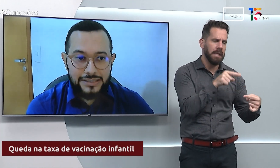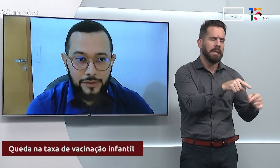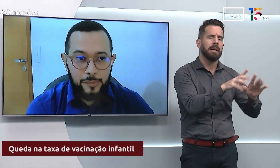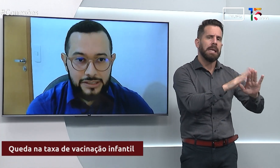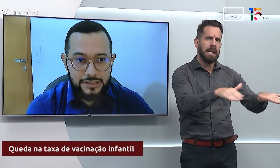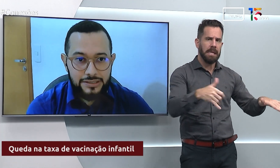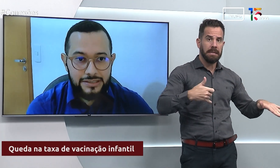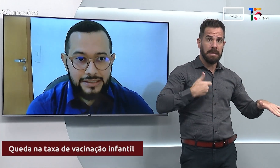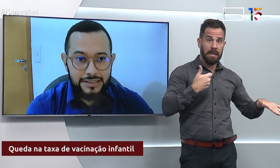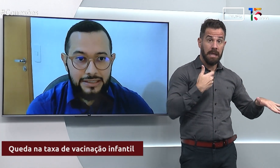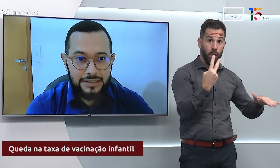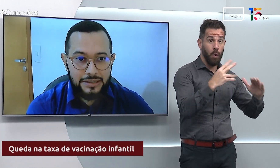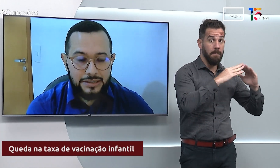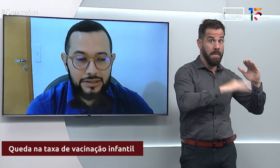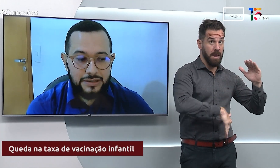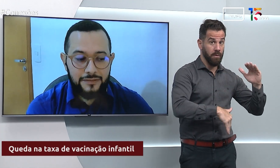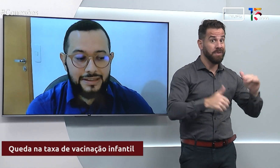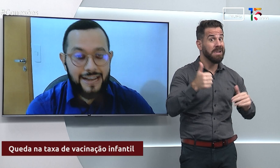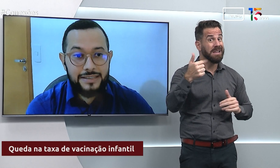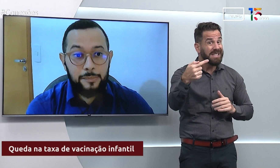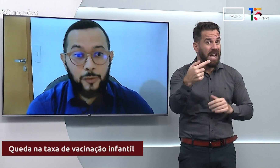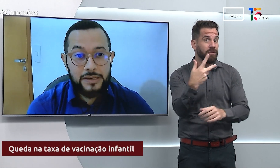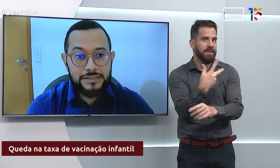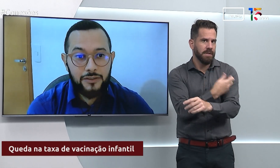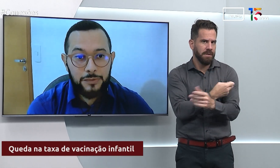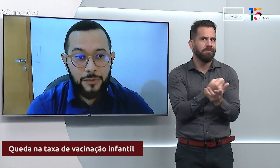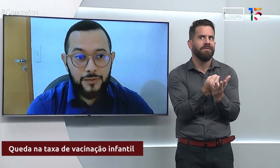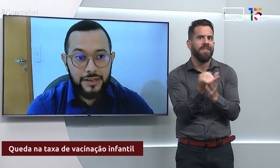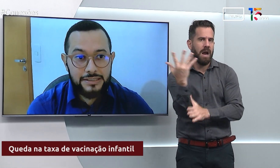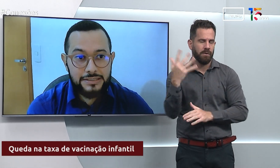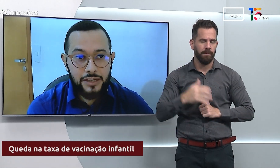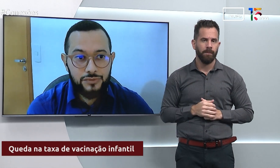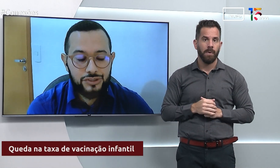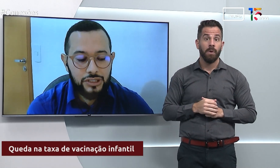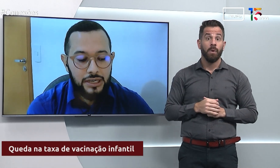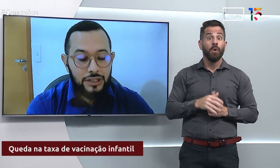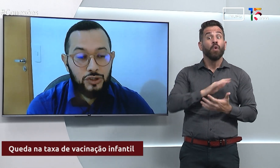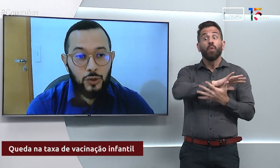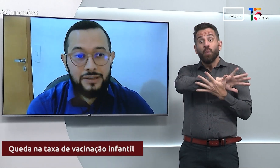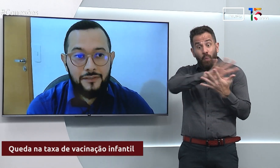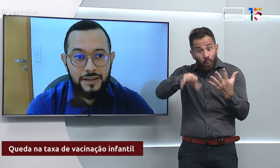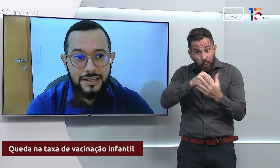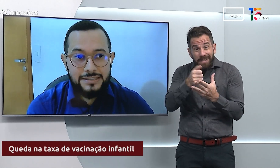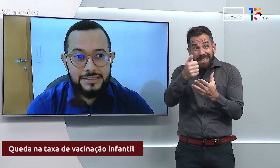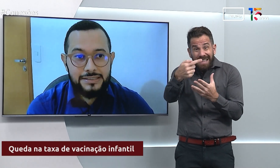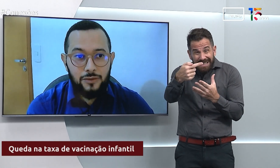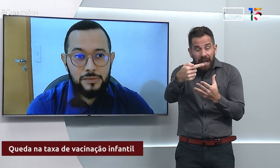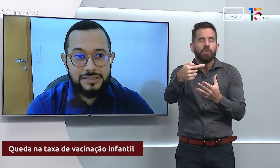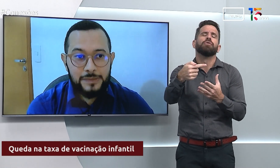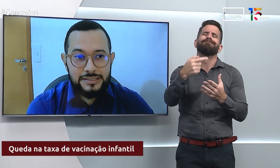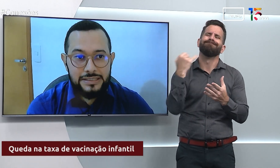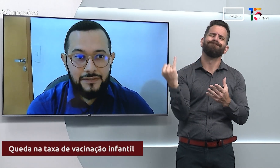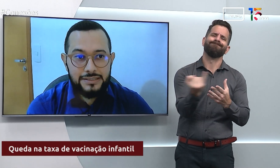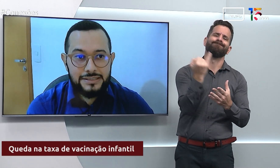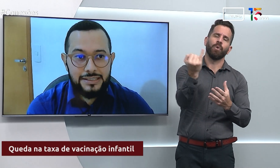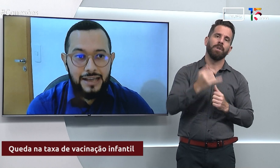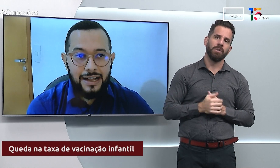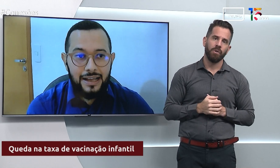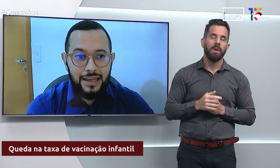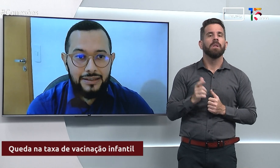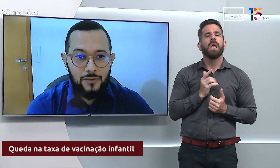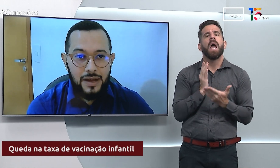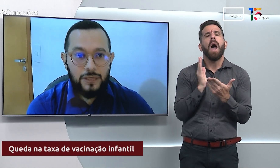Todas são importantes e trazem preocupação para os profissionais da saúde. Todavia, existem algumas específicas